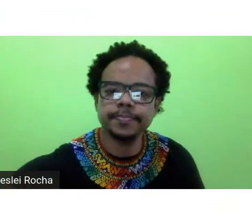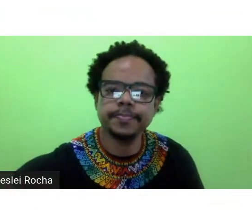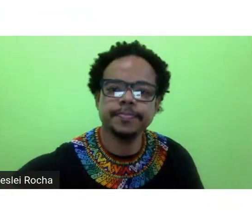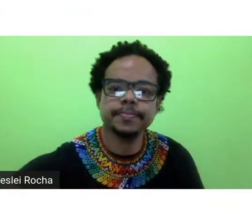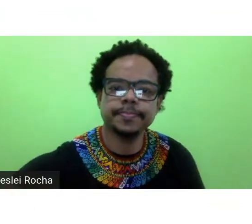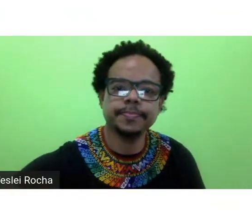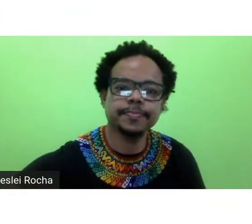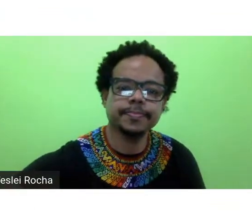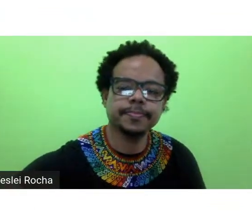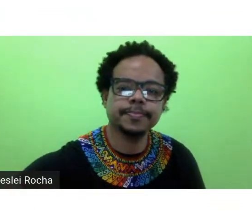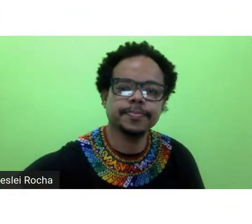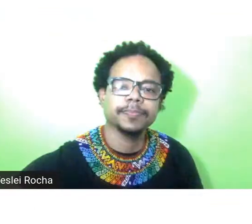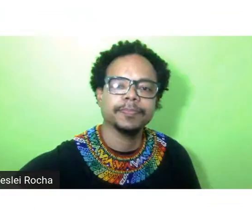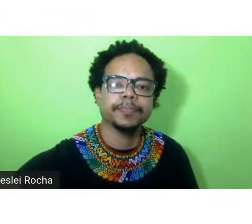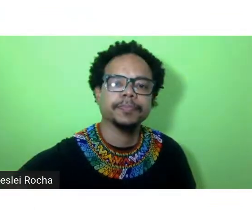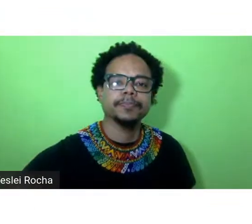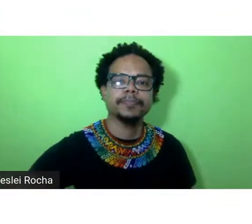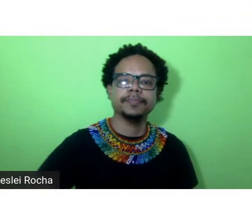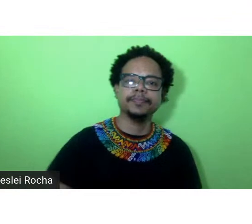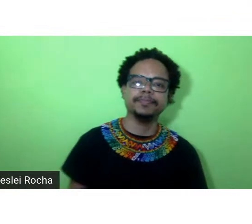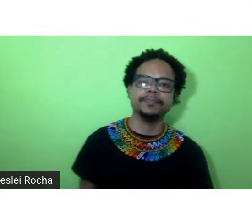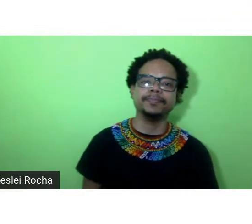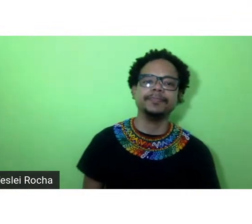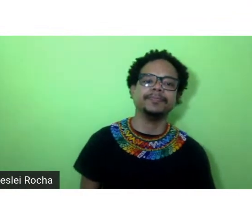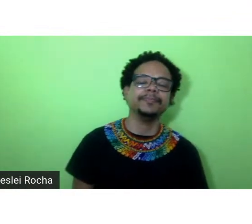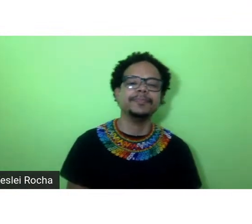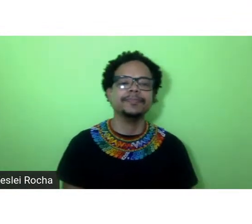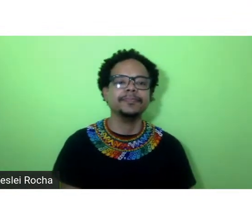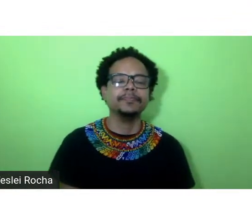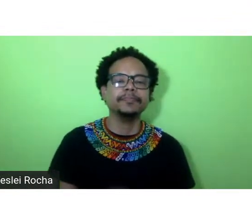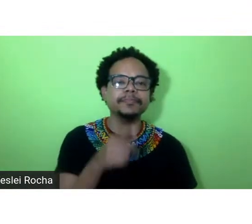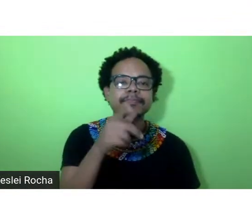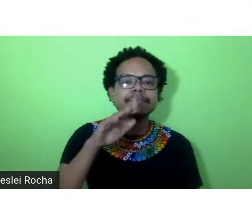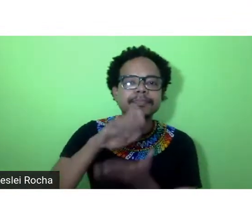E aí E aí